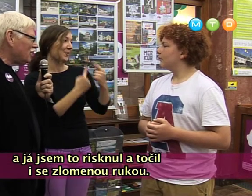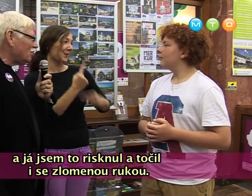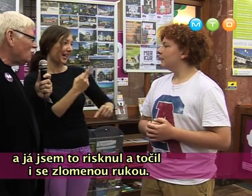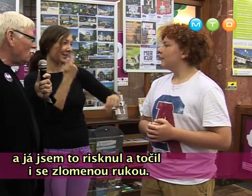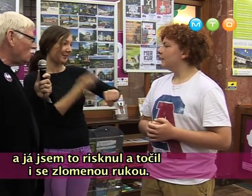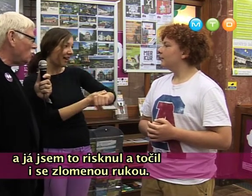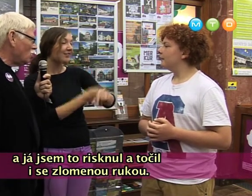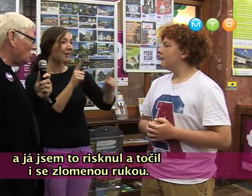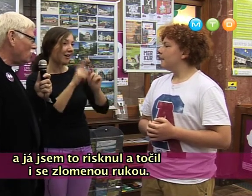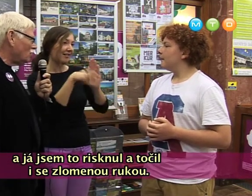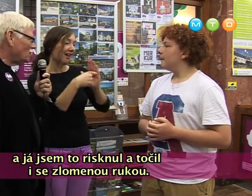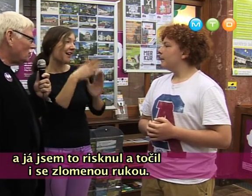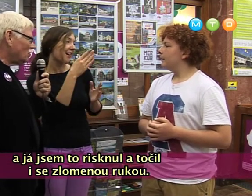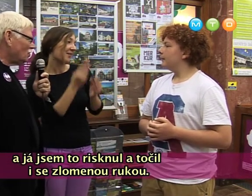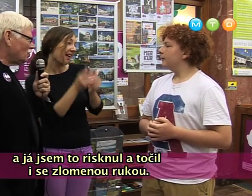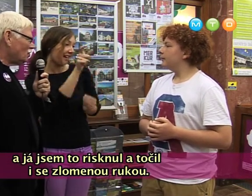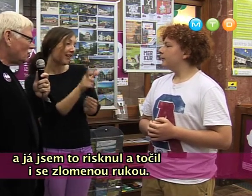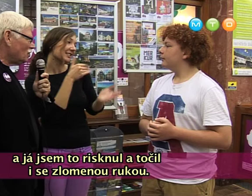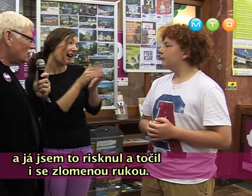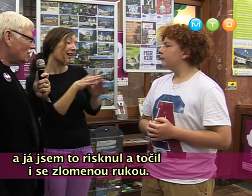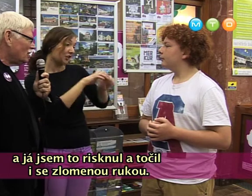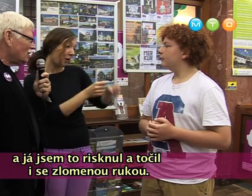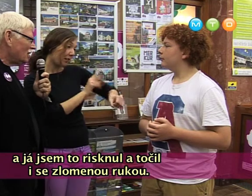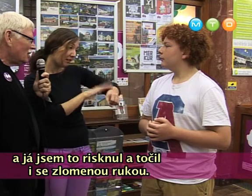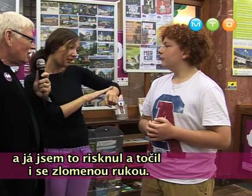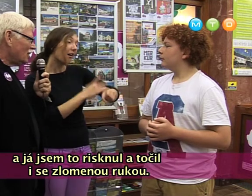točil i se zlomenou rukou. Jo?